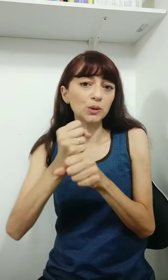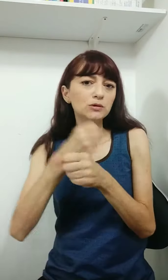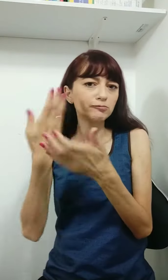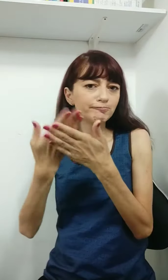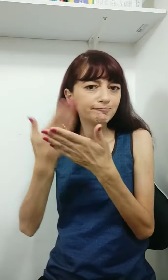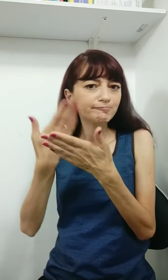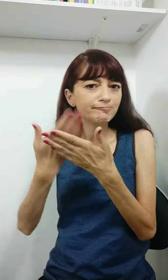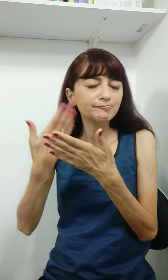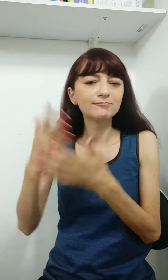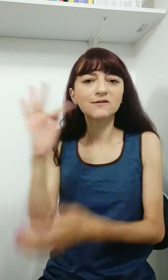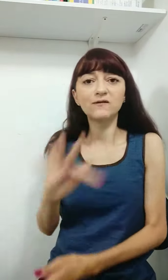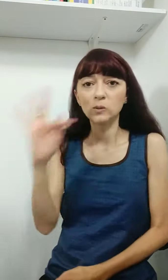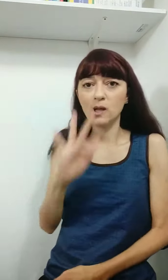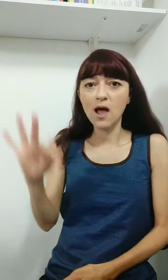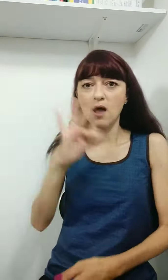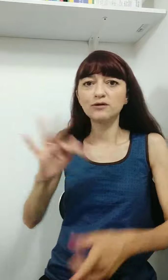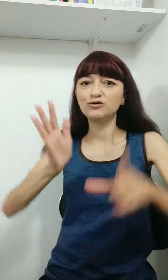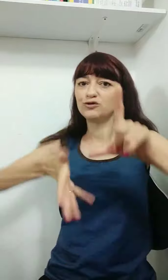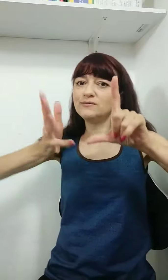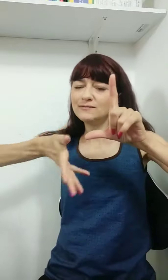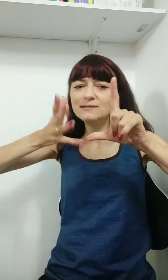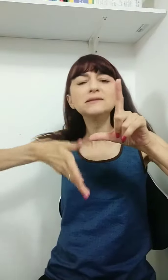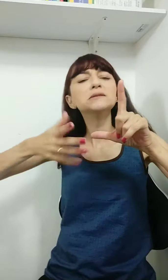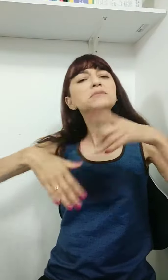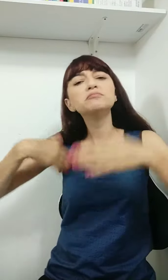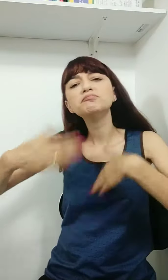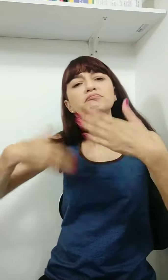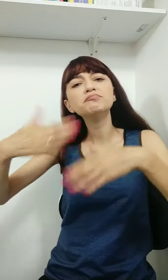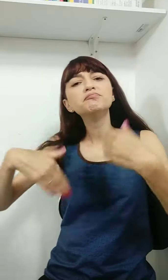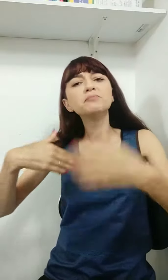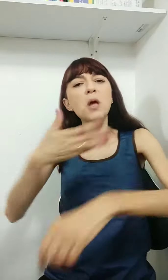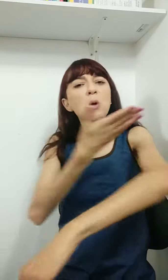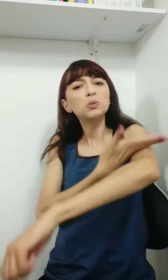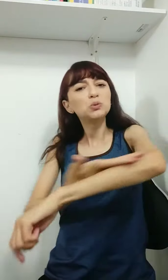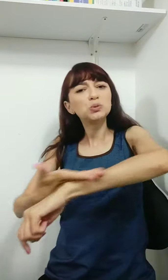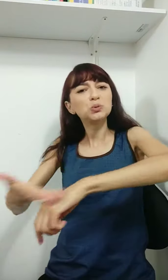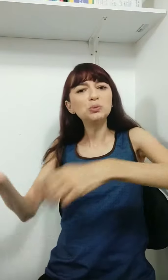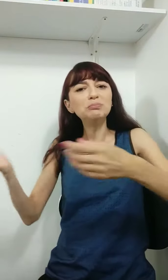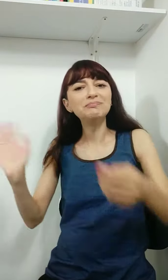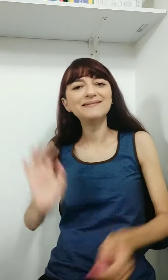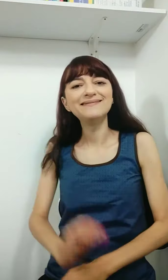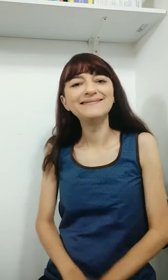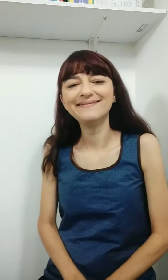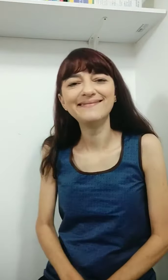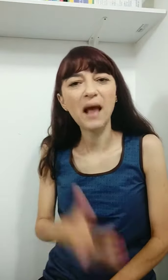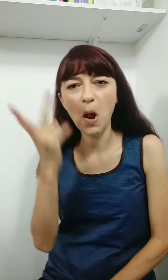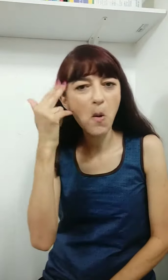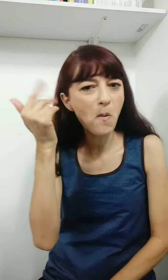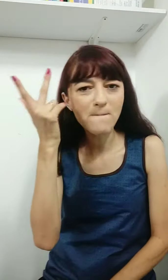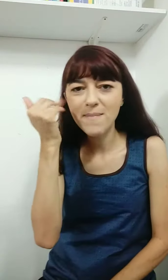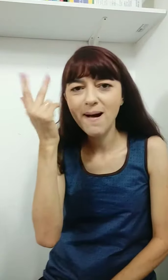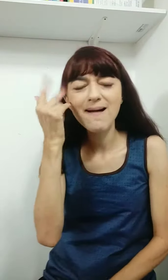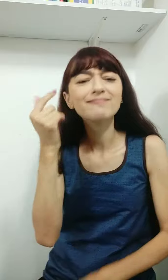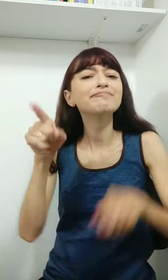perguntava, né? E eu fiquei 4 anos ali naquela faculdade, tá? Naquela universidade, e me formei em Letras Libras. Então,